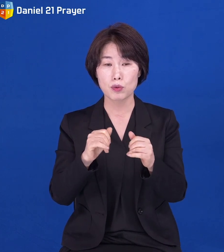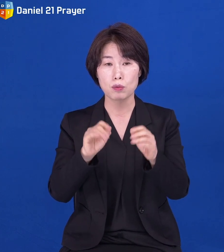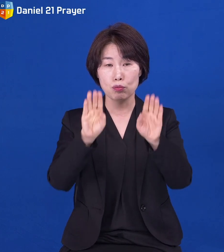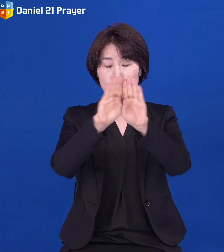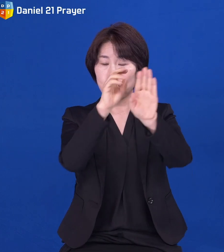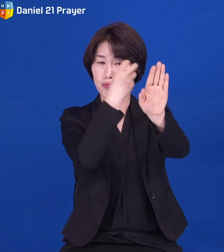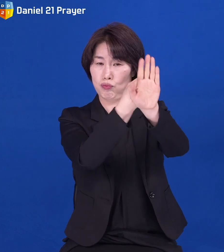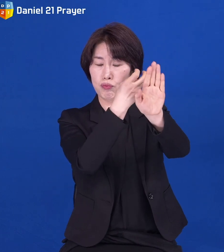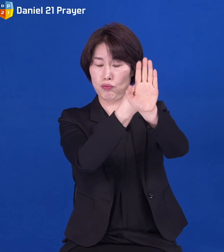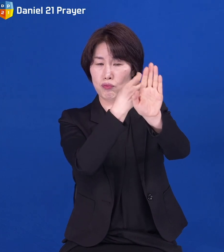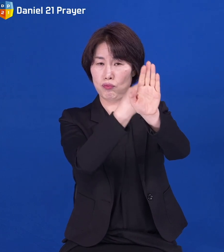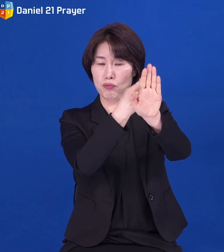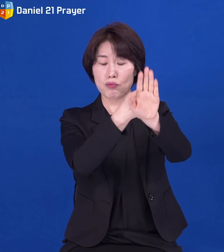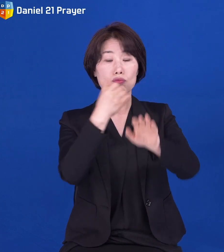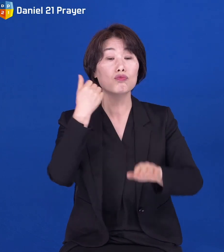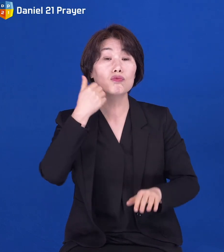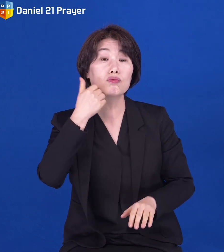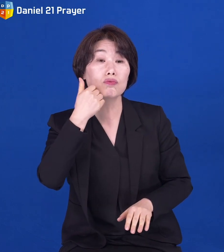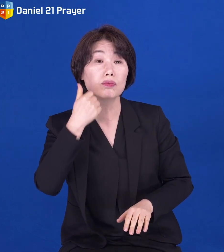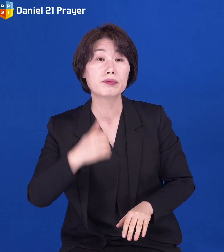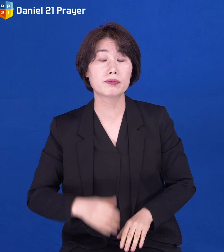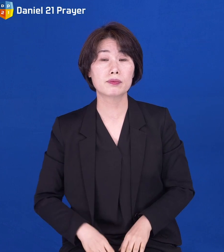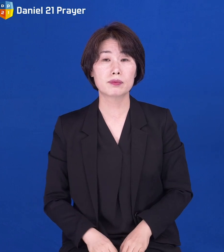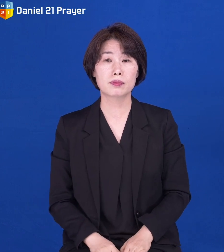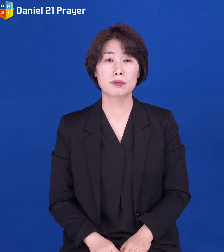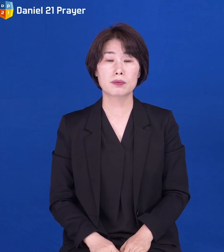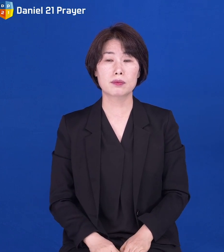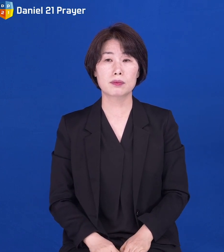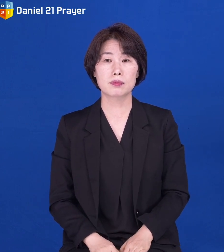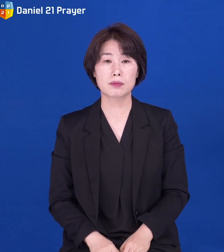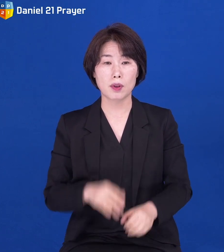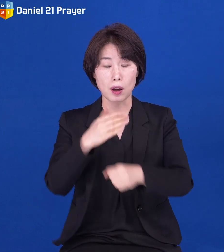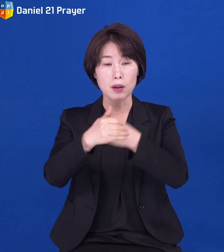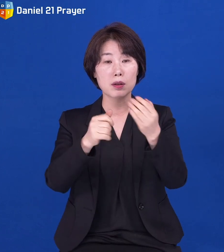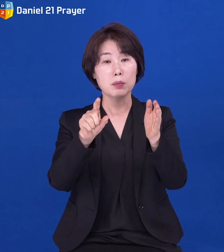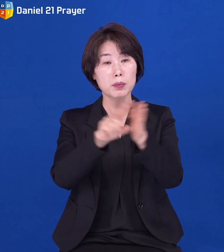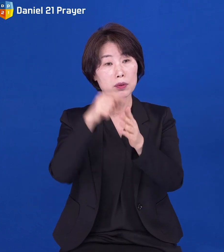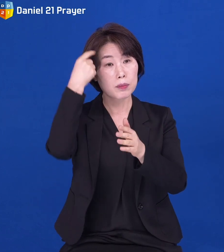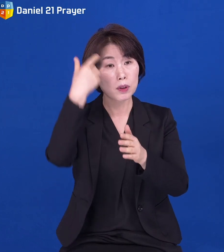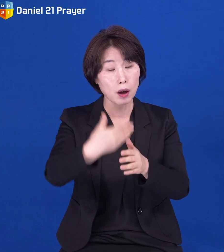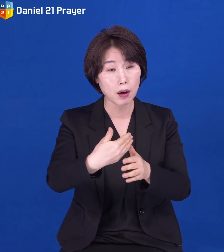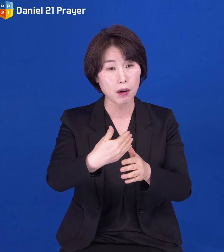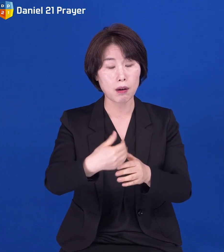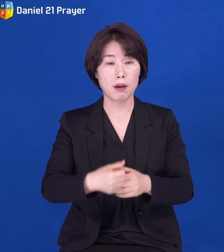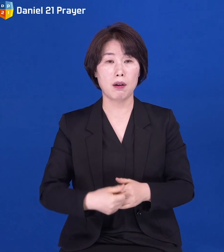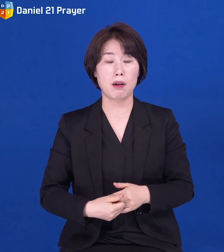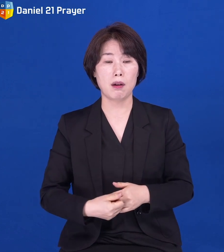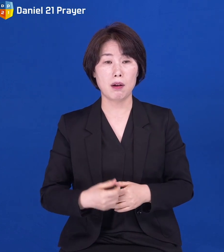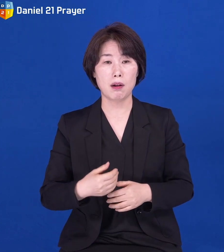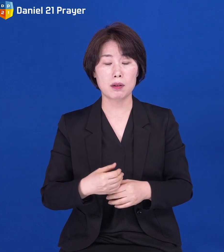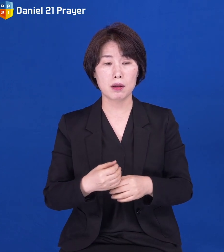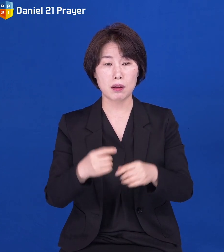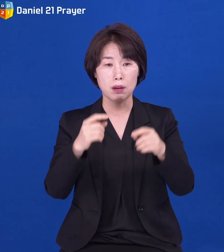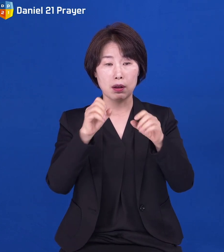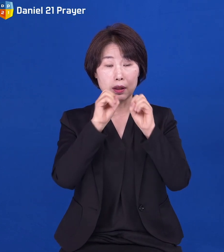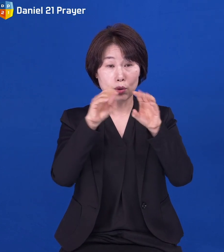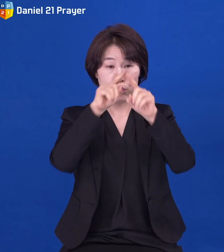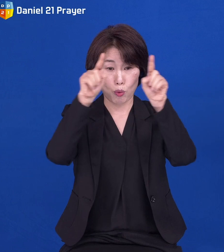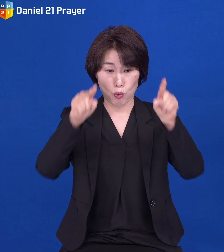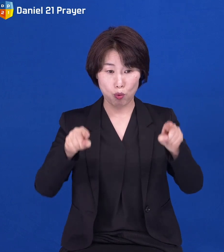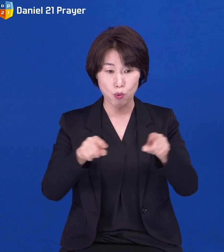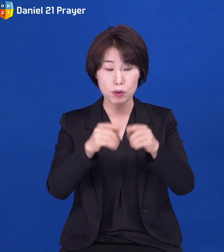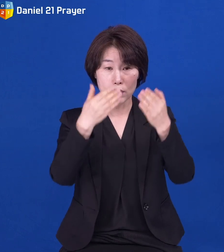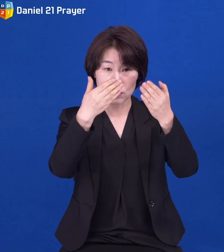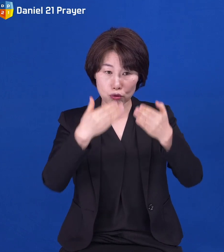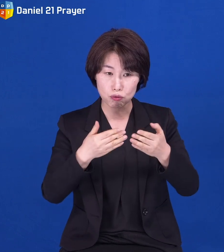두드리시더니 누구세요? 했더니 하나님 믿냐고 전단지 돌리시는 분이 저희 집에 찾아오신 거예요. 근데